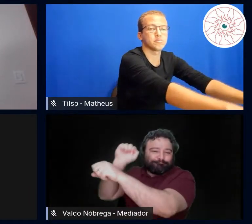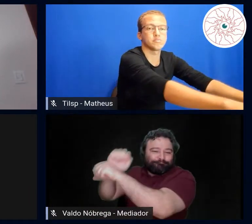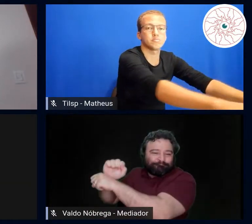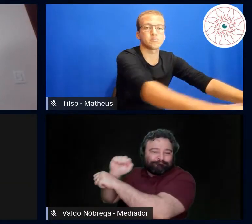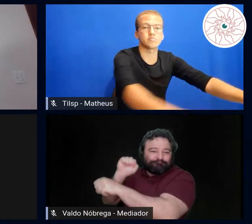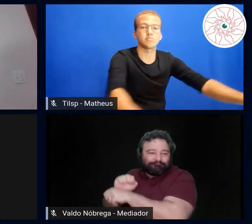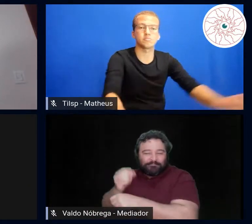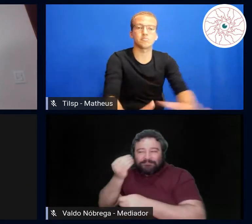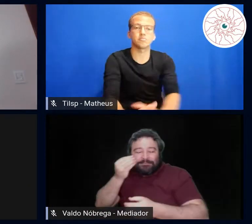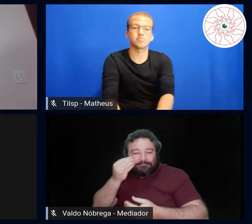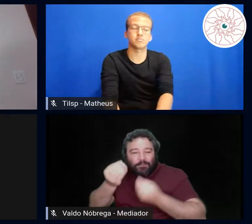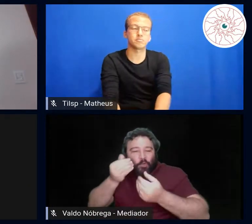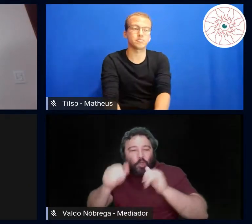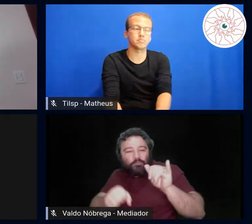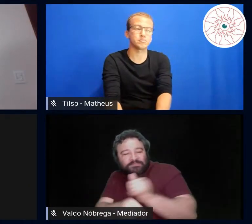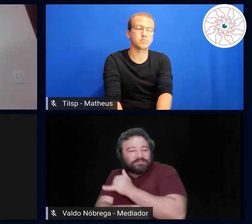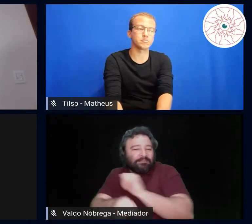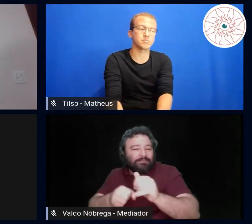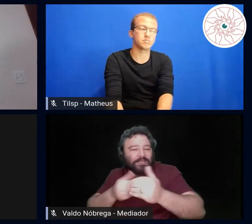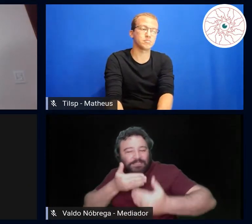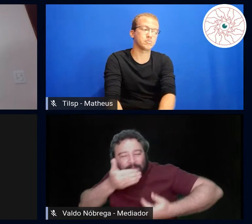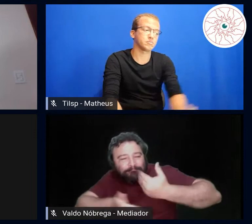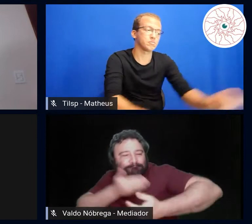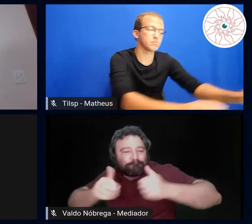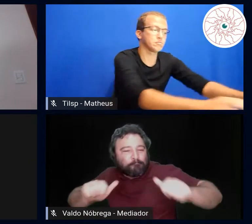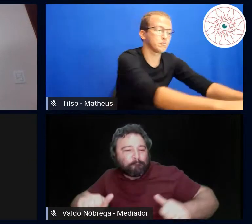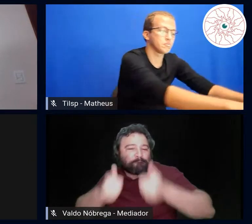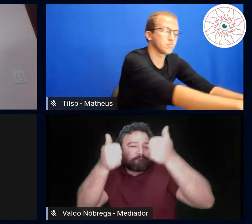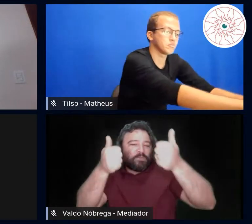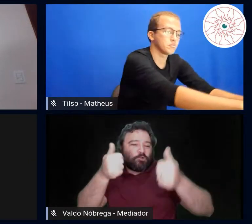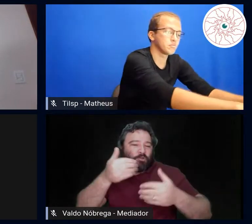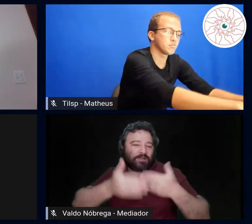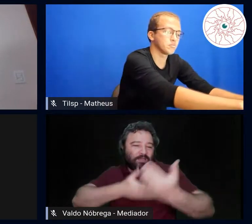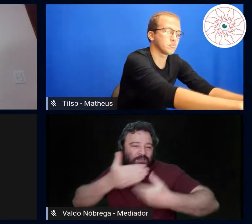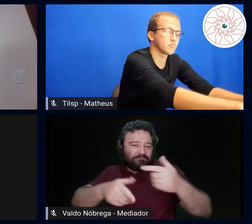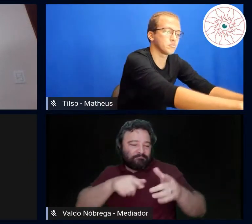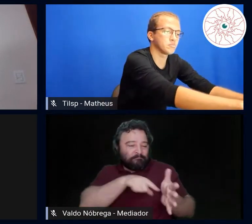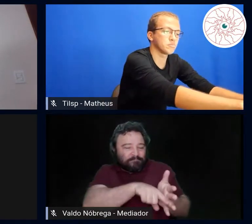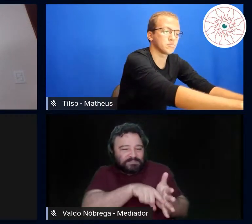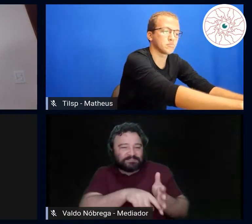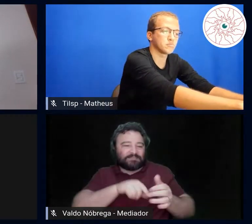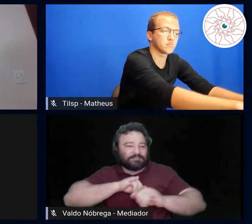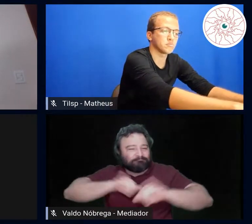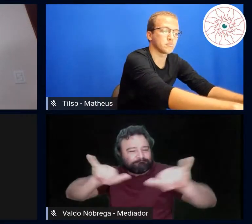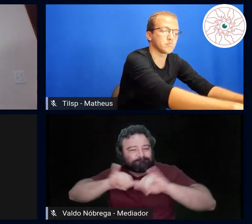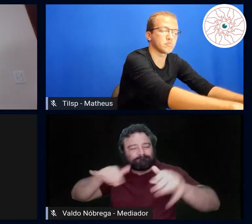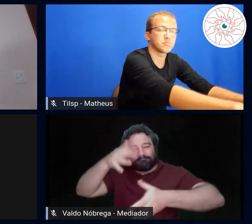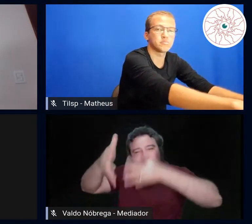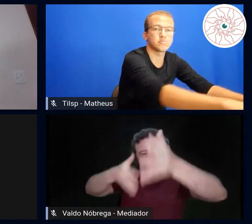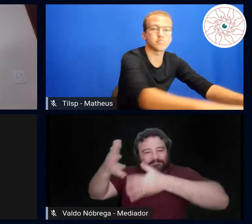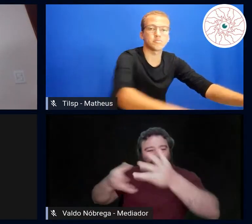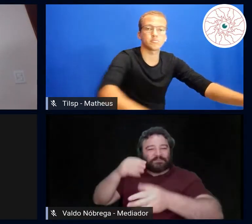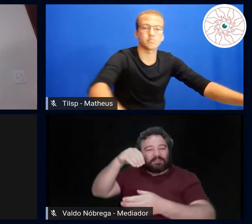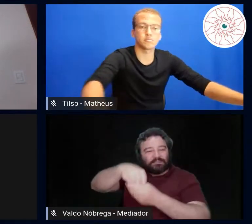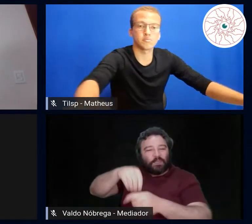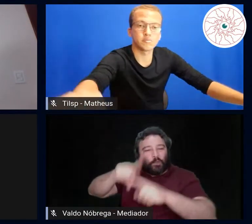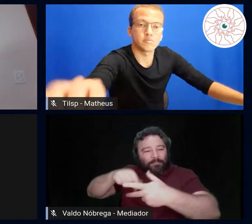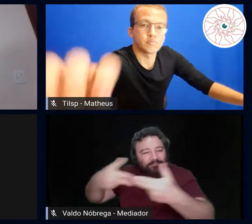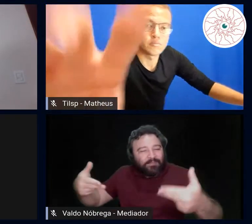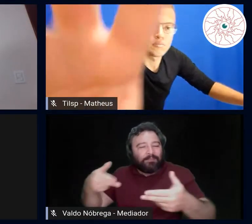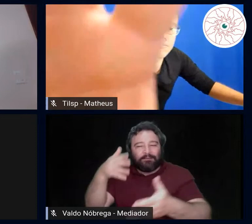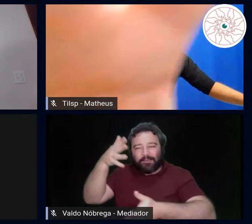Brasil, mas a nível mundial mesmo, a pandemia ela deu uma parada em tudo, né? Então a gente acaba buscando estratégias de continuar a